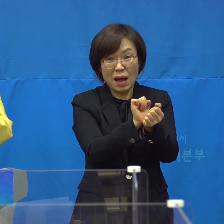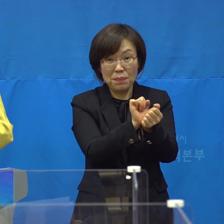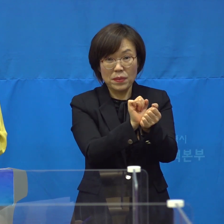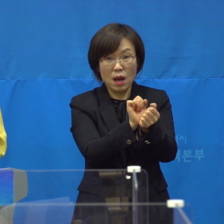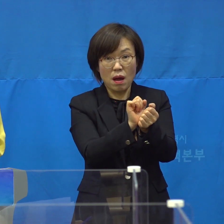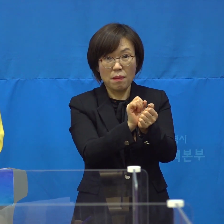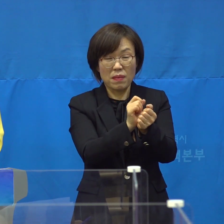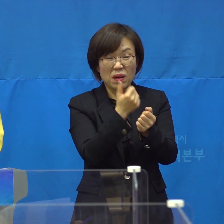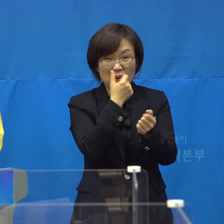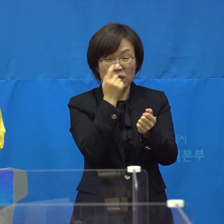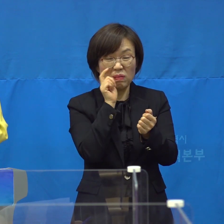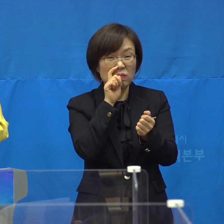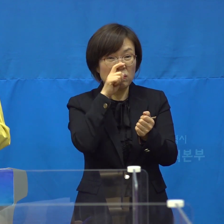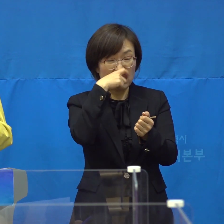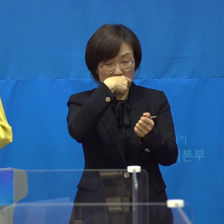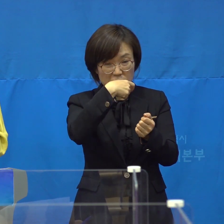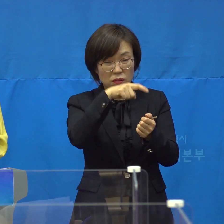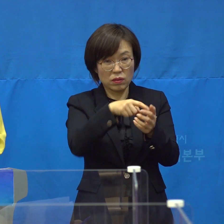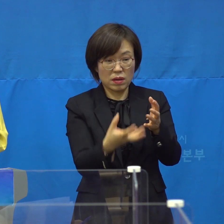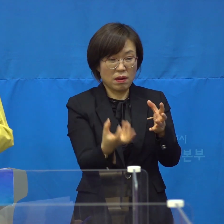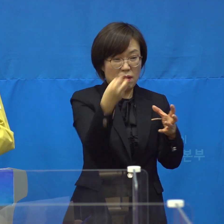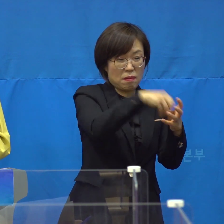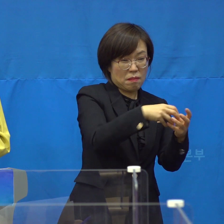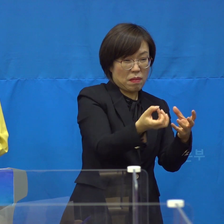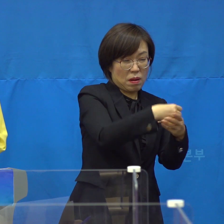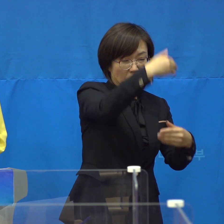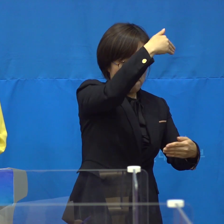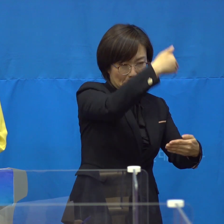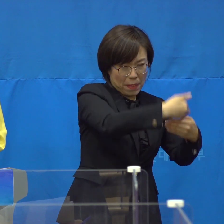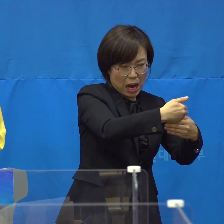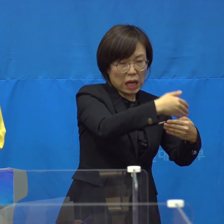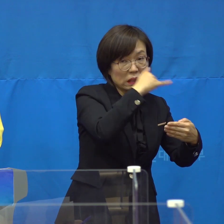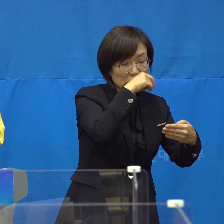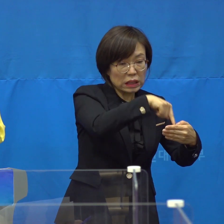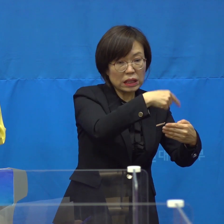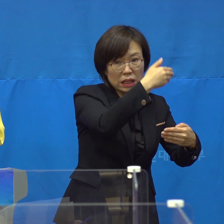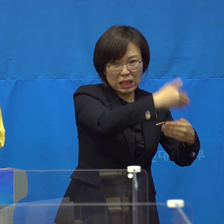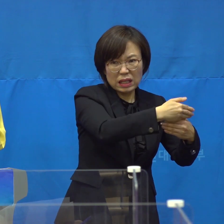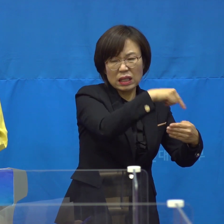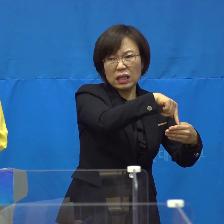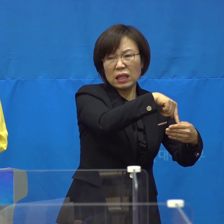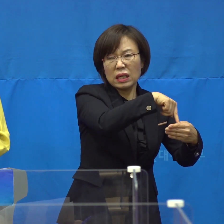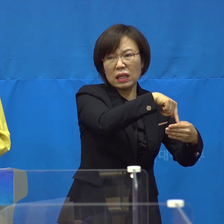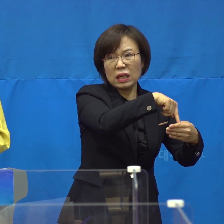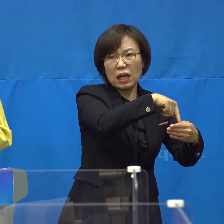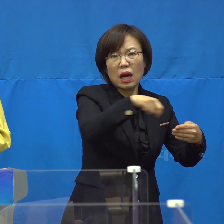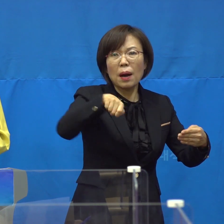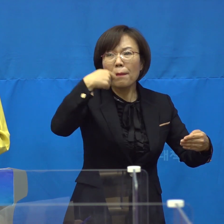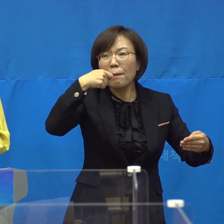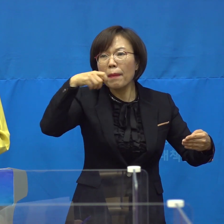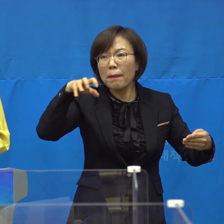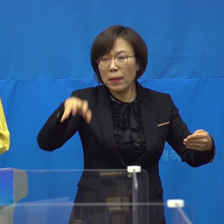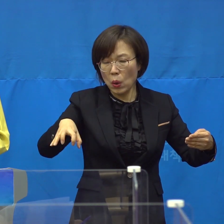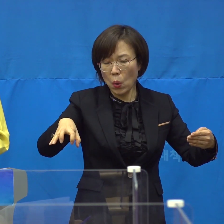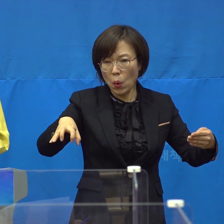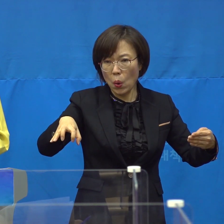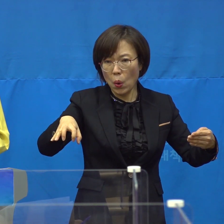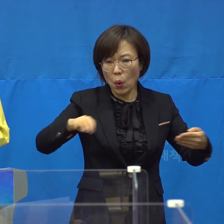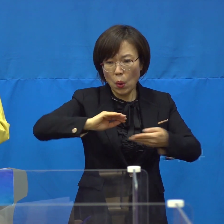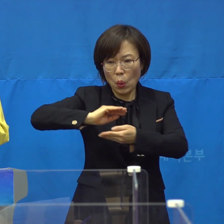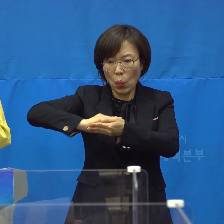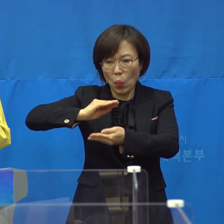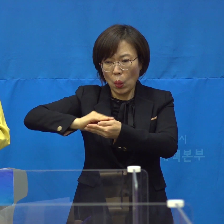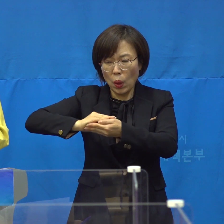감염성 폐기물을 보관하는 이제 밀폐된 용기가 있는데 그 용기가 이제 그때 그 식사하는